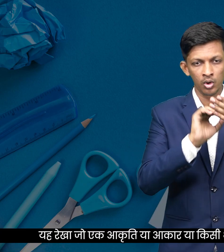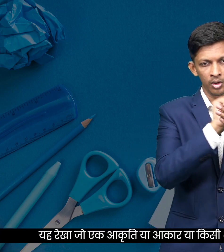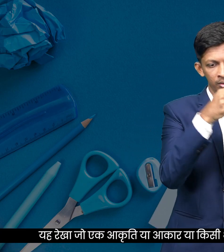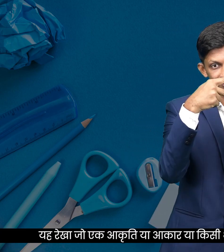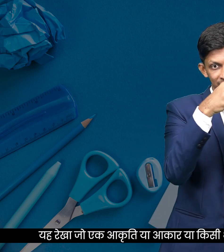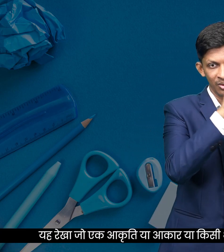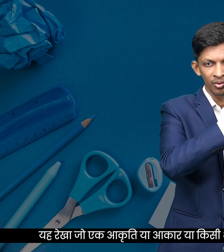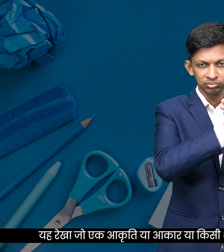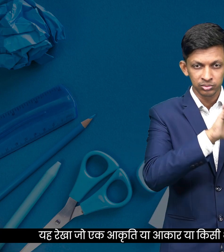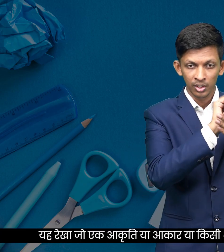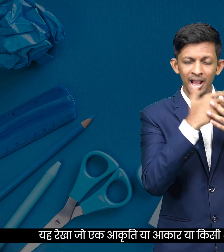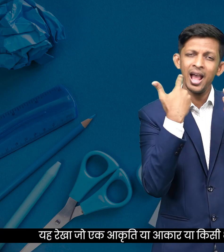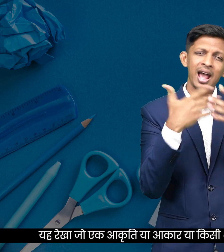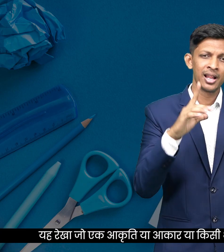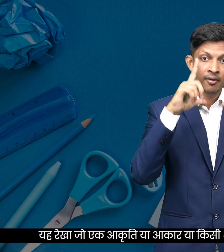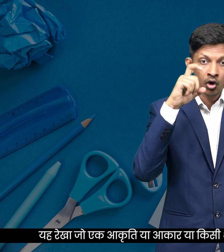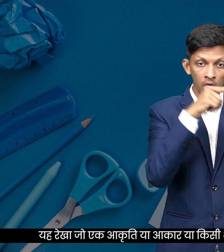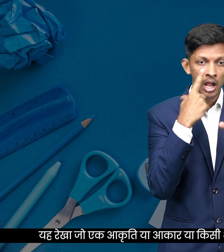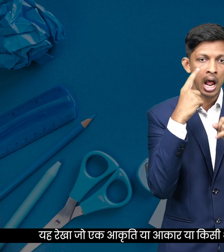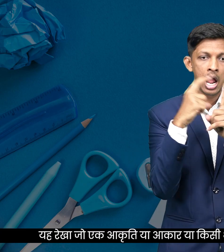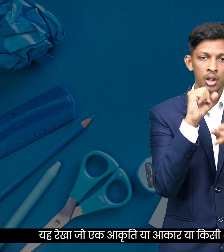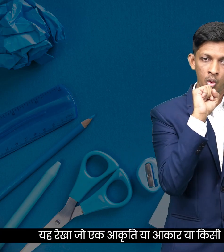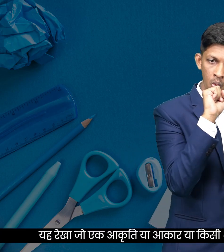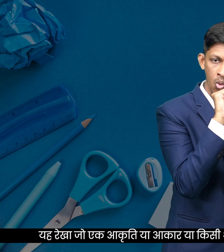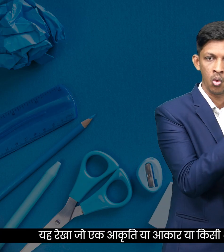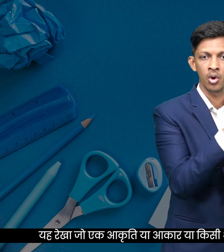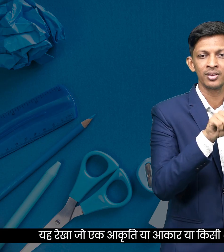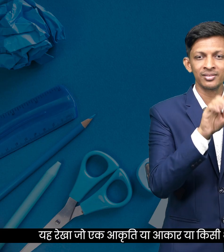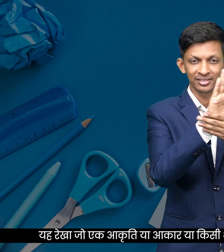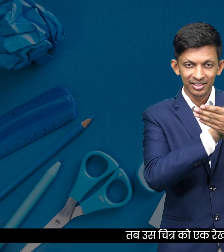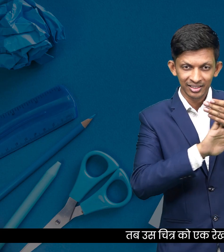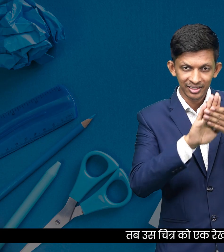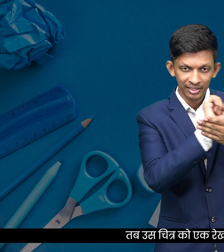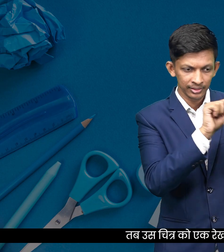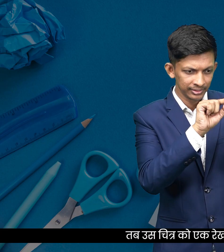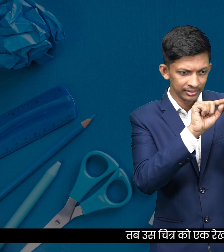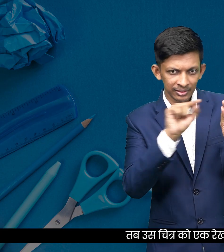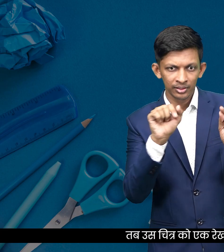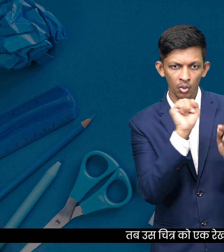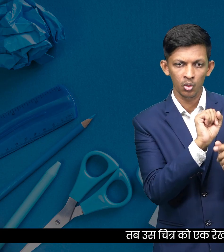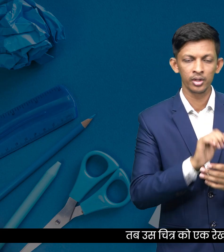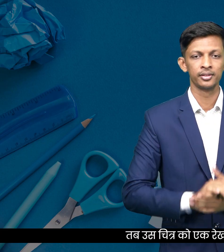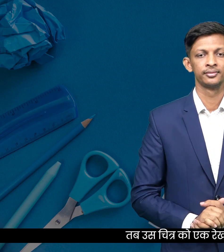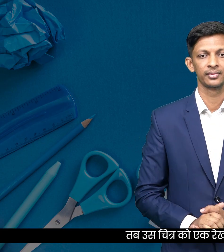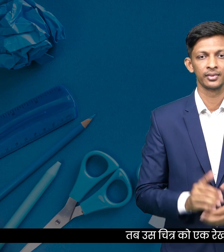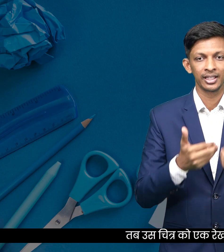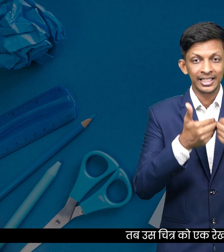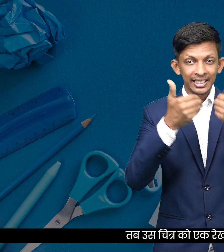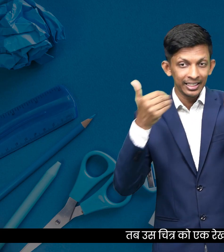या किसी भी छवि को समान हिस्सों में विभाजित करती है, तब उस चित्र को एक रेखा